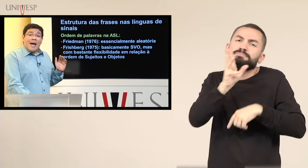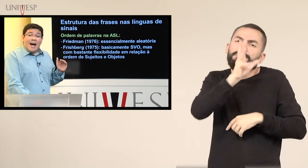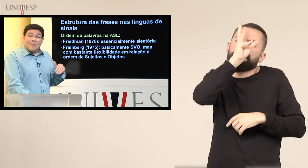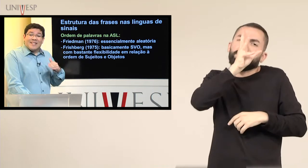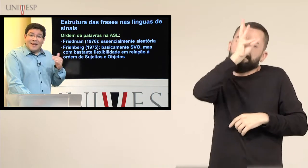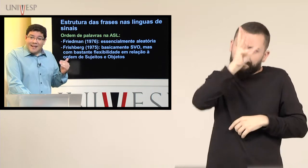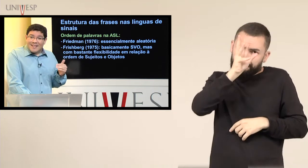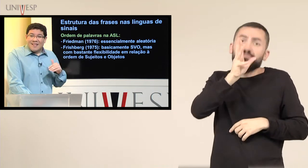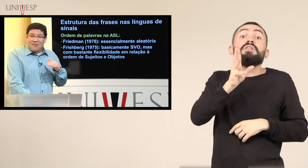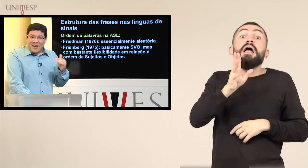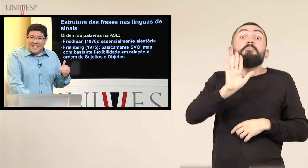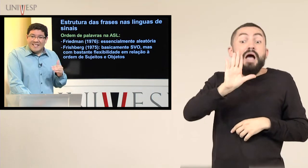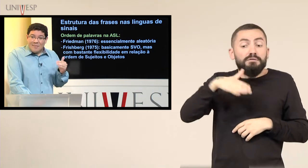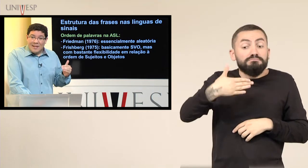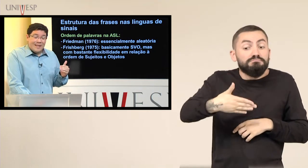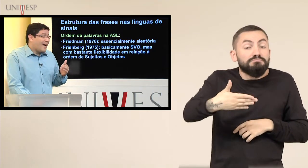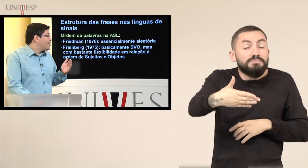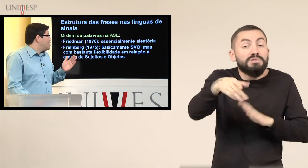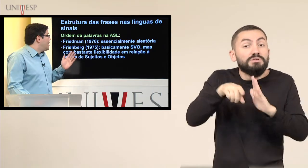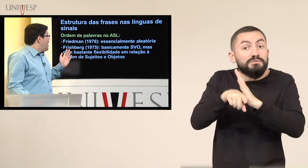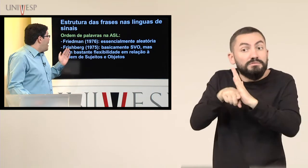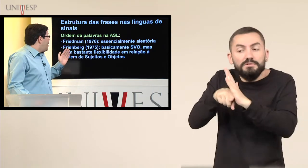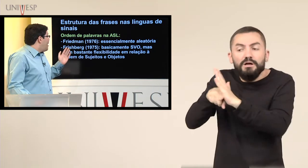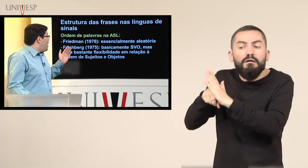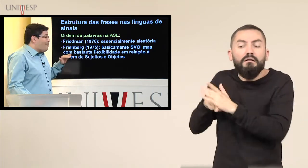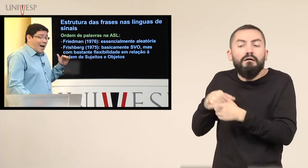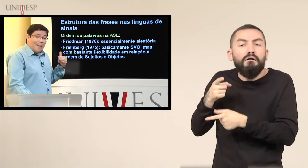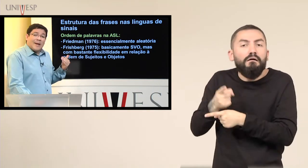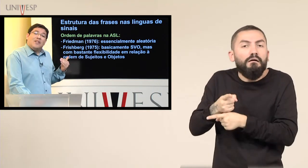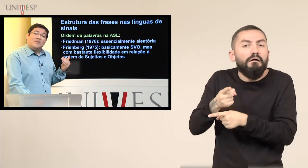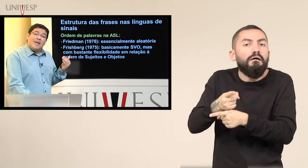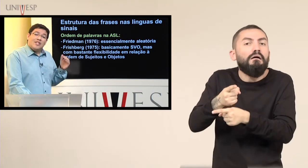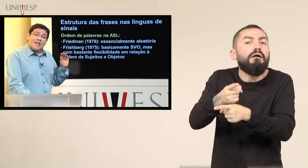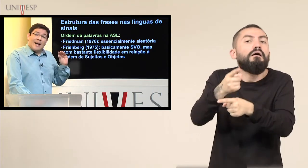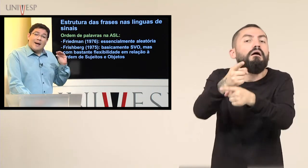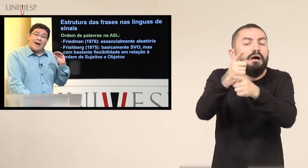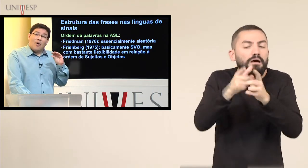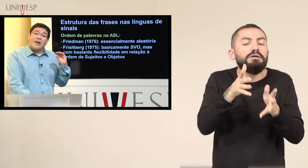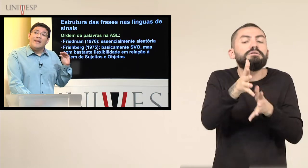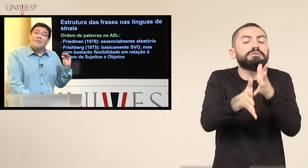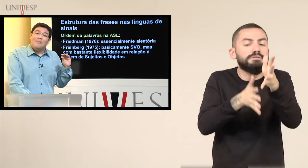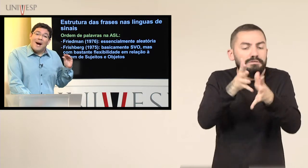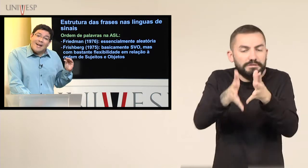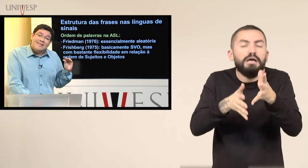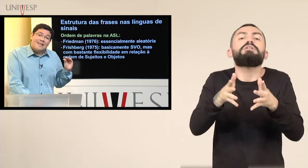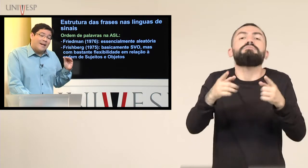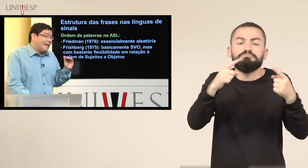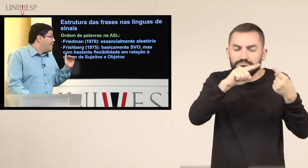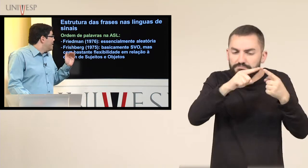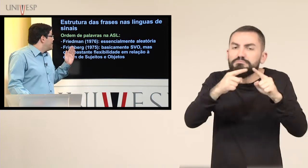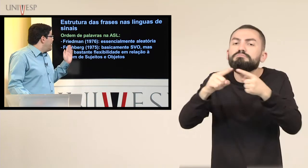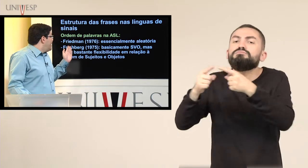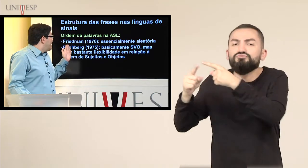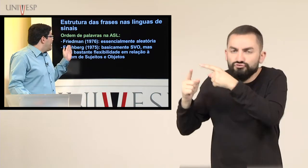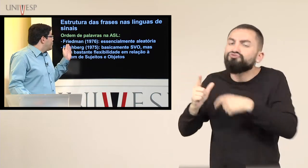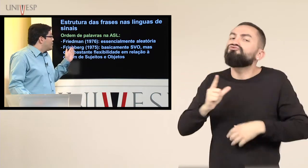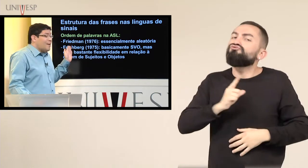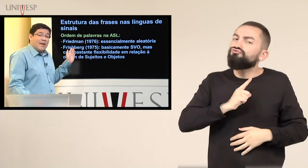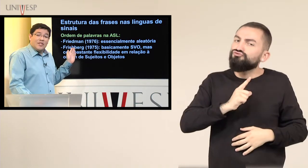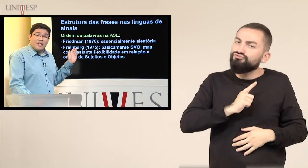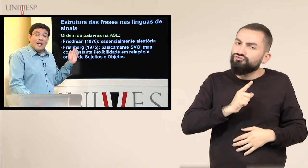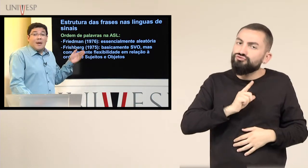que, apesar dessa flexibilidade, aparentemente a ordem básica